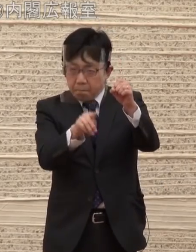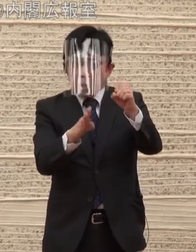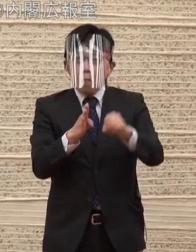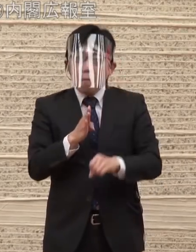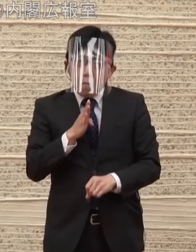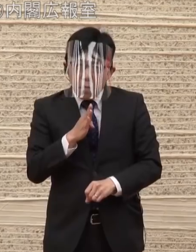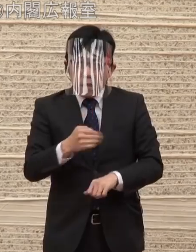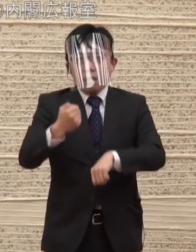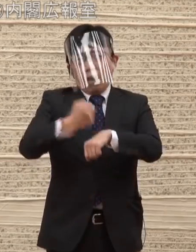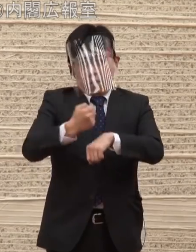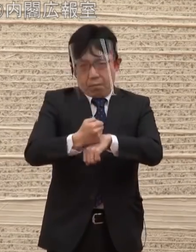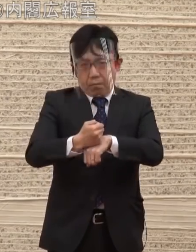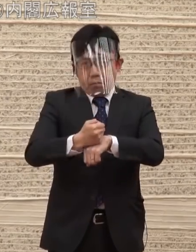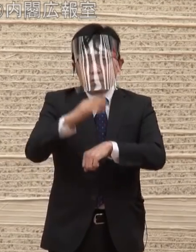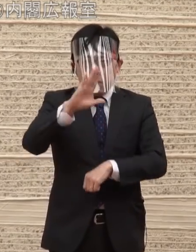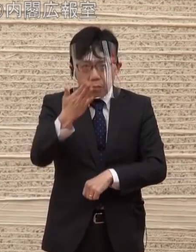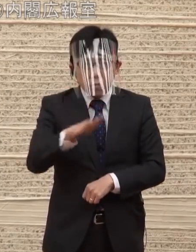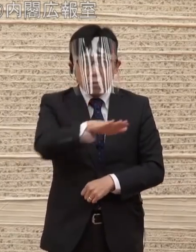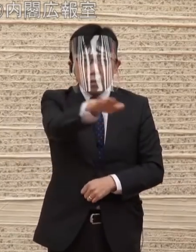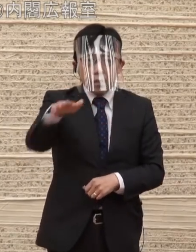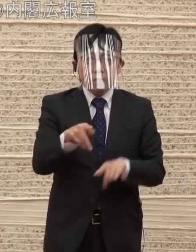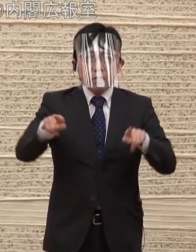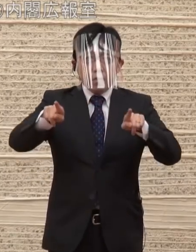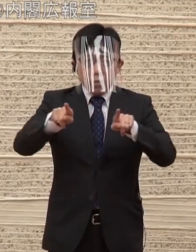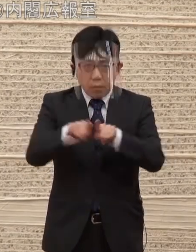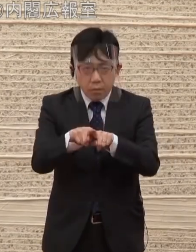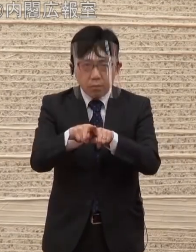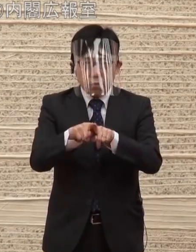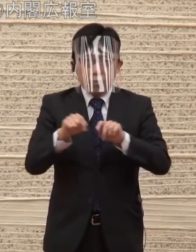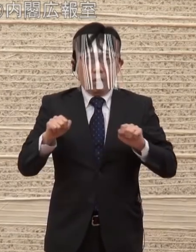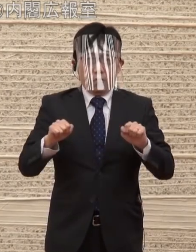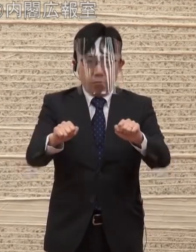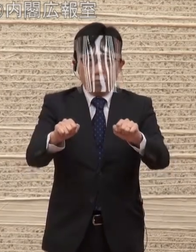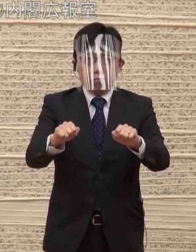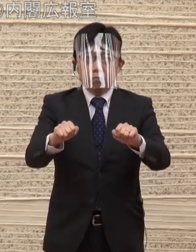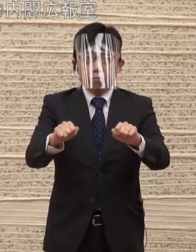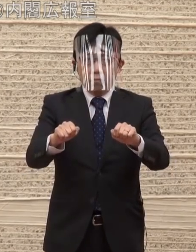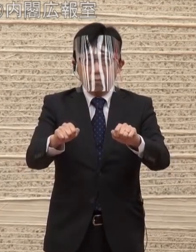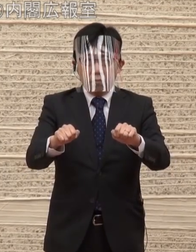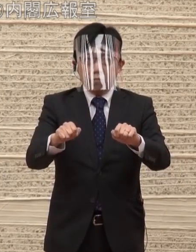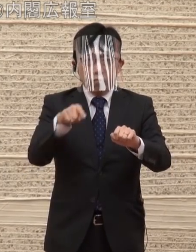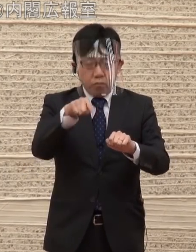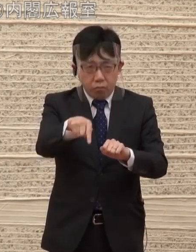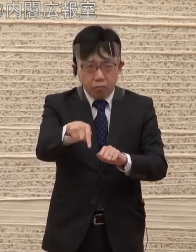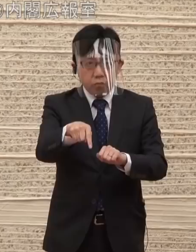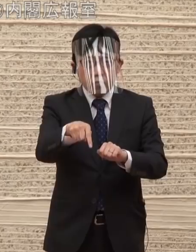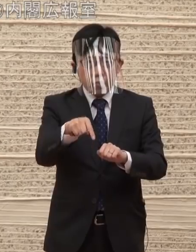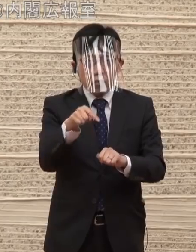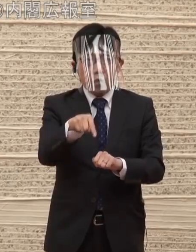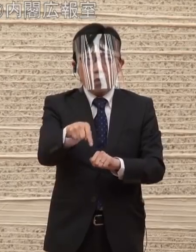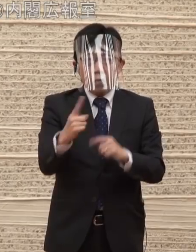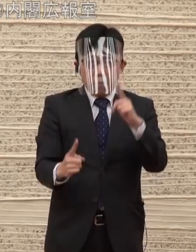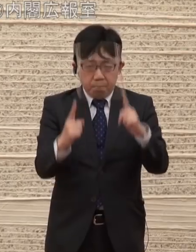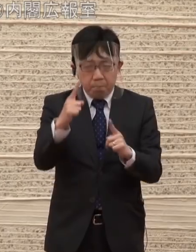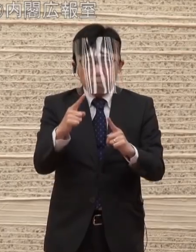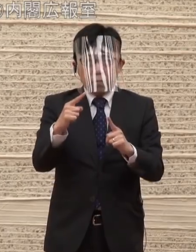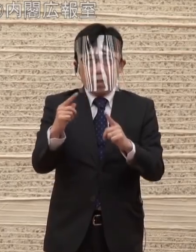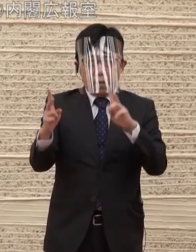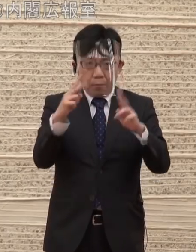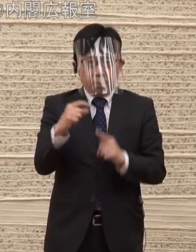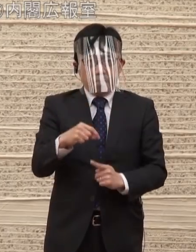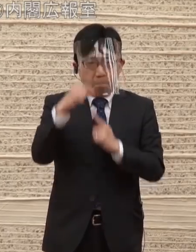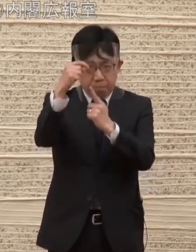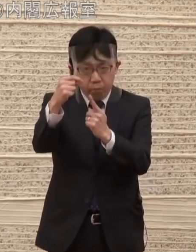道のりを皆さんと共に乗り越えていく塩と雇用は何としても